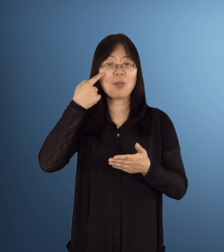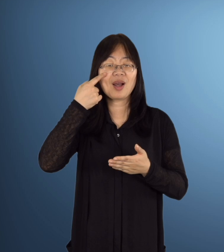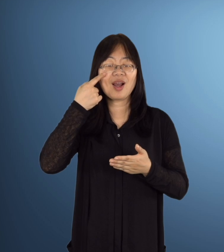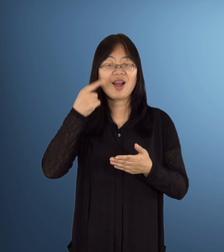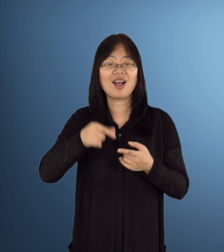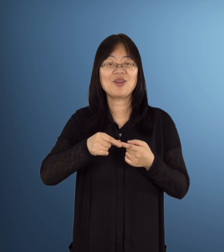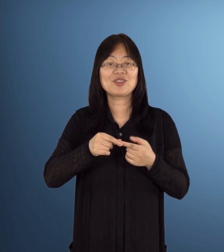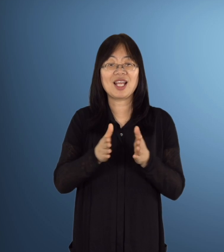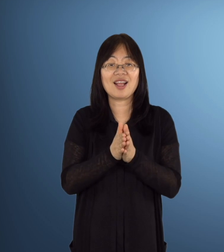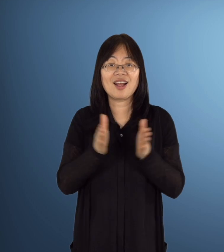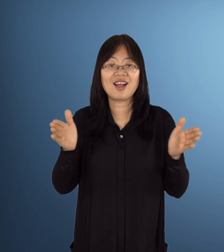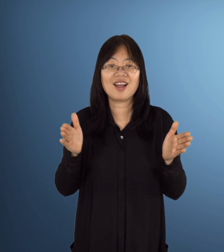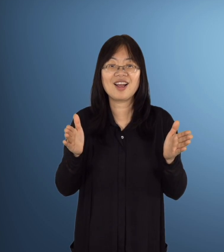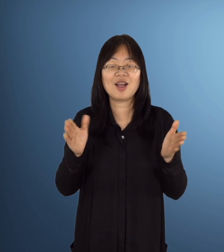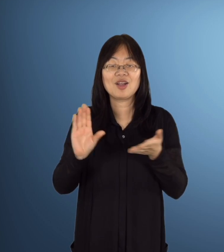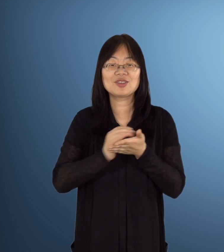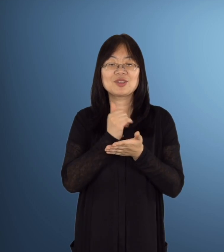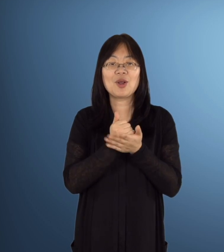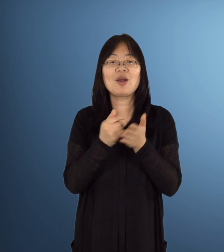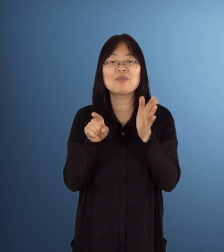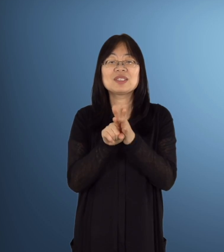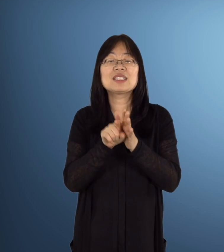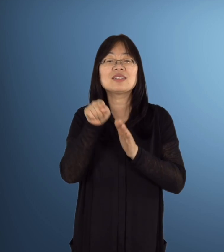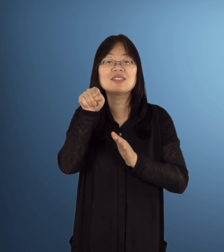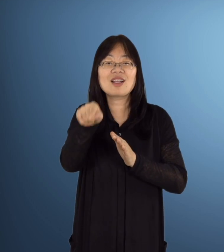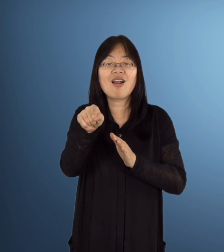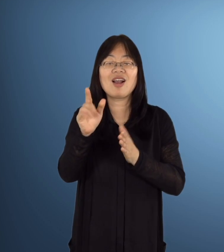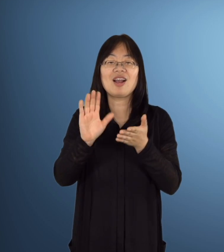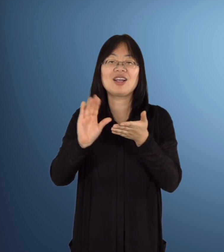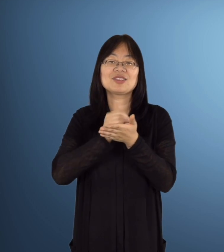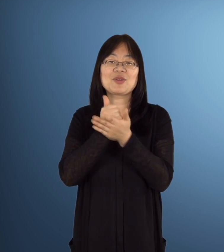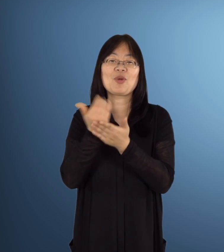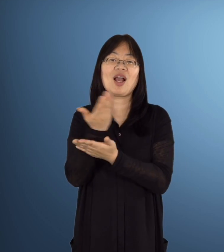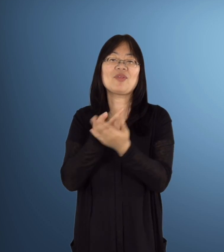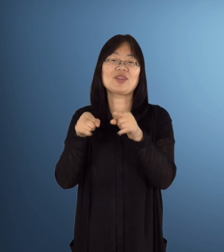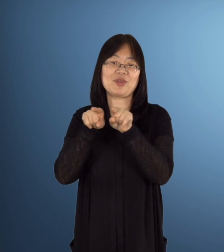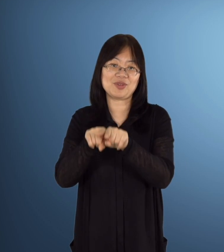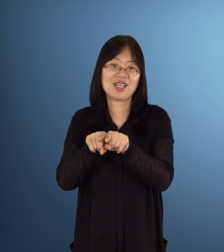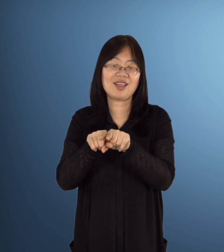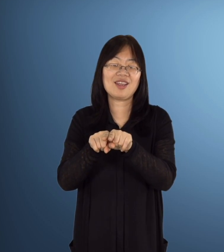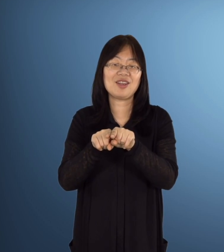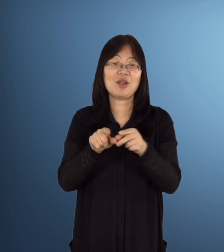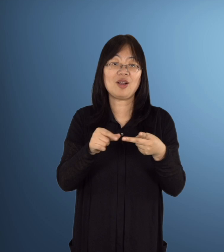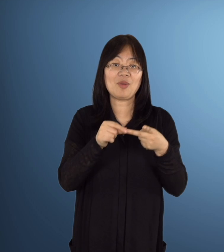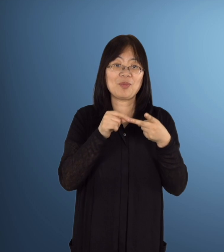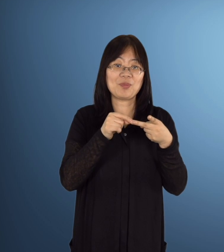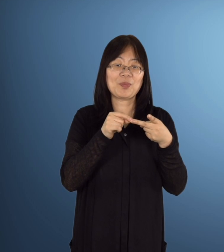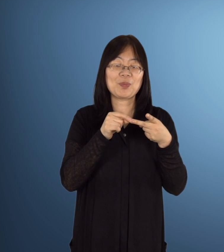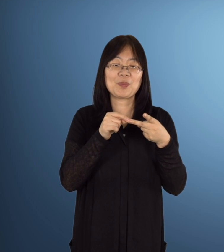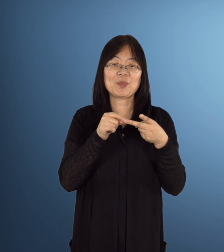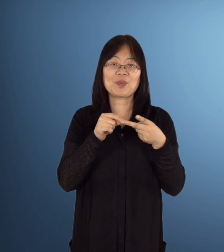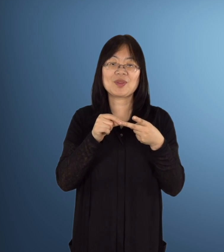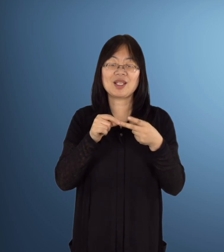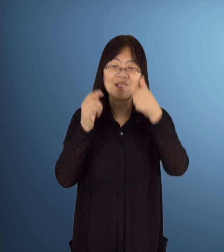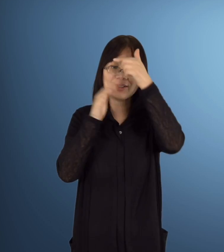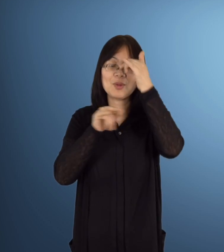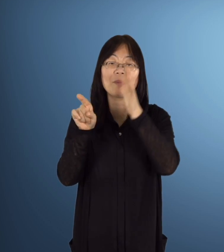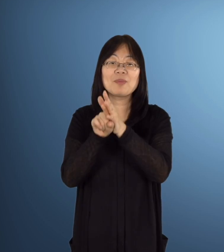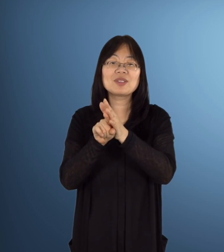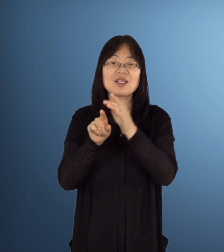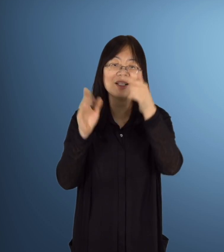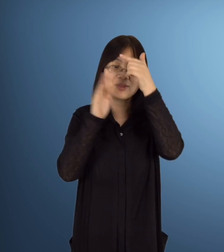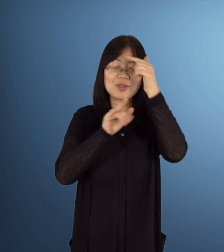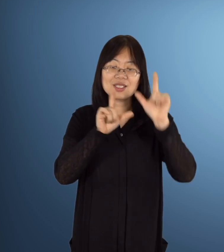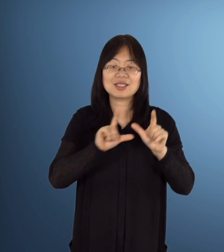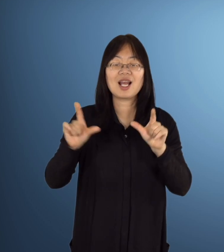번째, 시작. 그리스도를 믿는 것은 그분과 교제하는 것이다. 두 번째, 시작. 성도의 믿음은